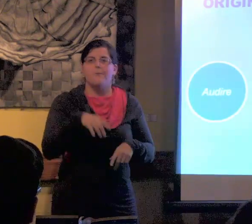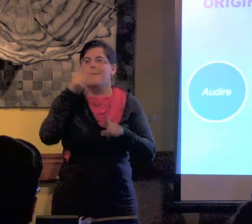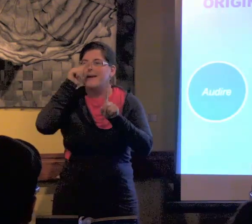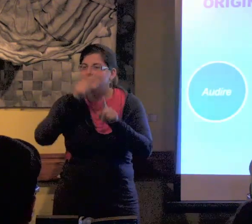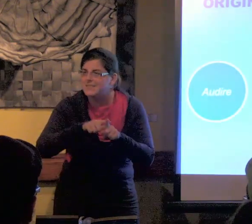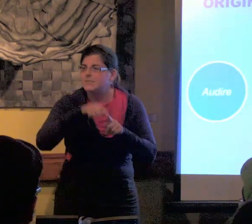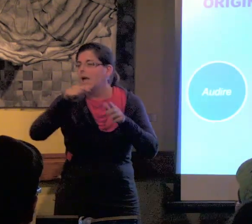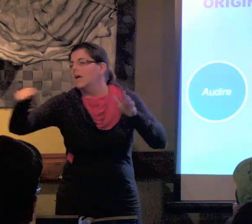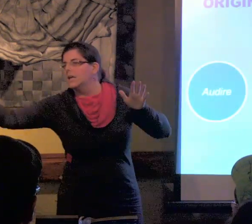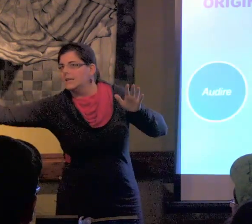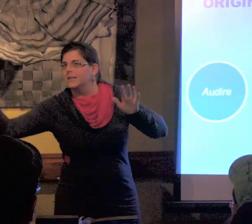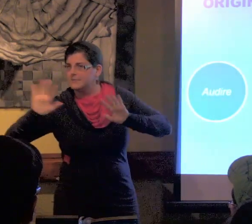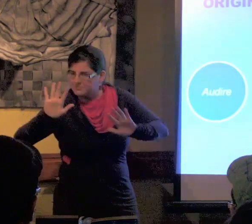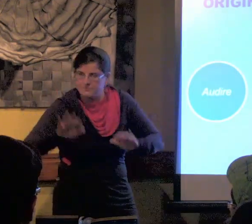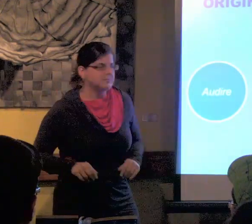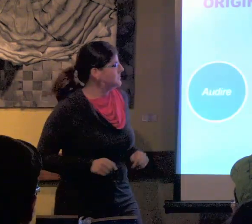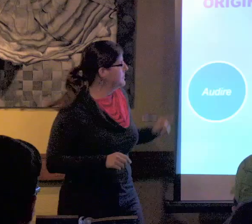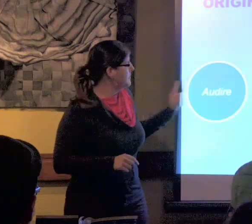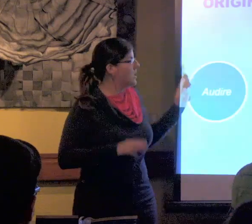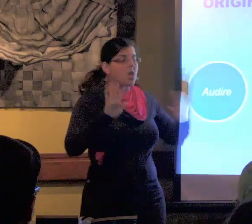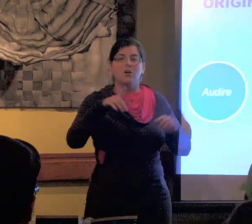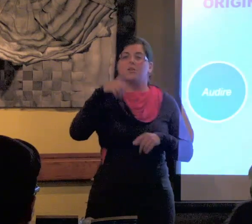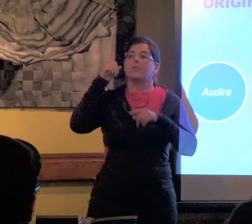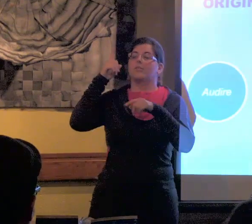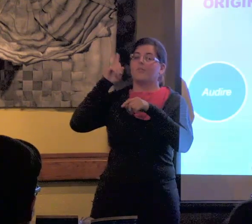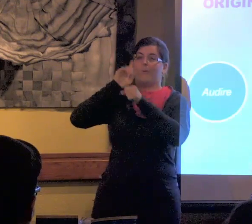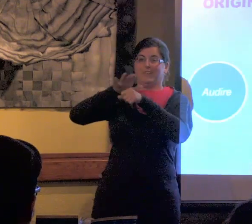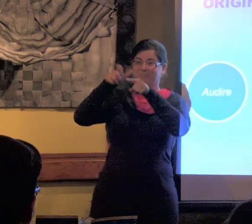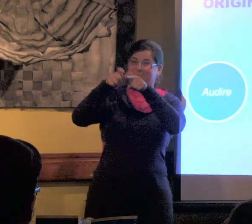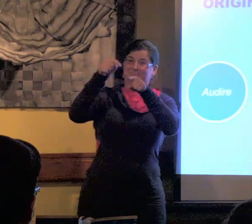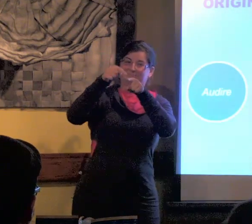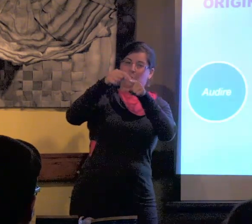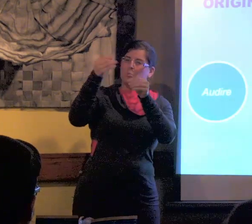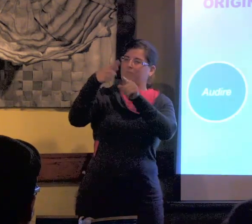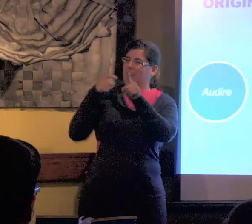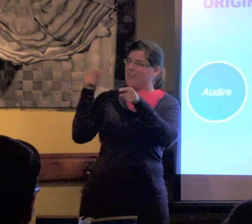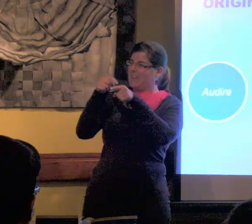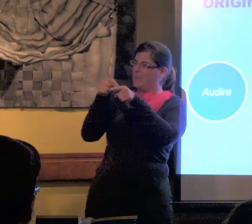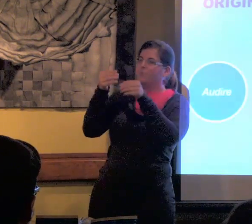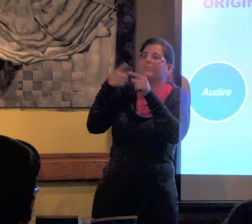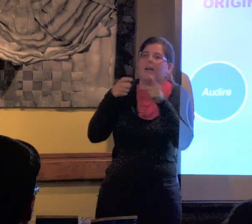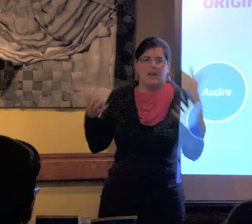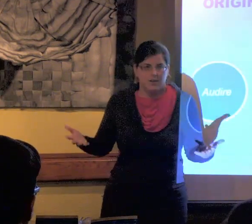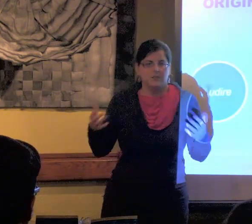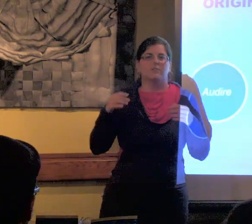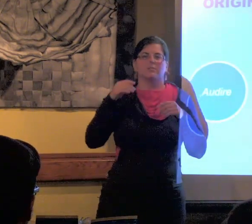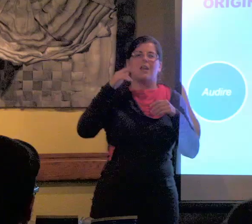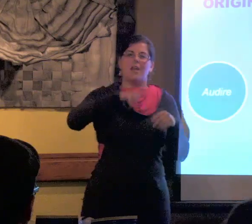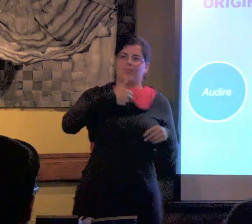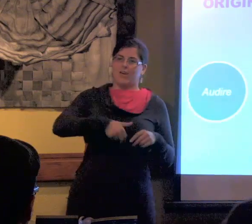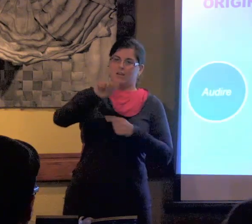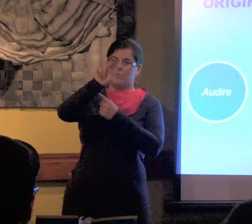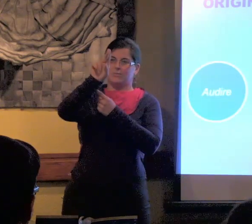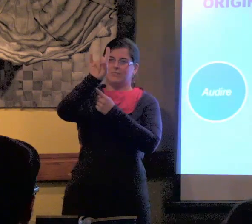on a parlé, les microagressions, l'incapacitisme, et ainsi de suite. En fait, l'audisme, ce terme-là, son origine,